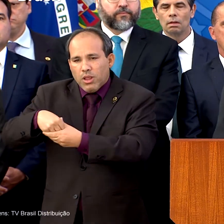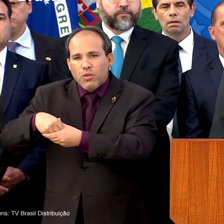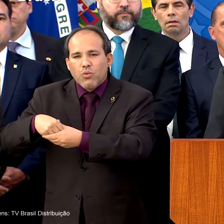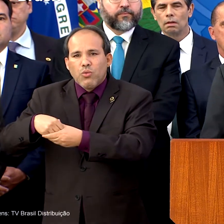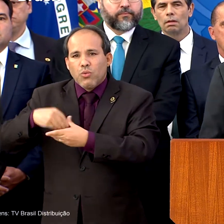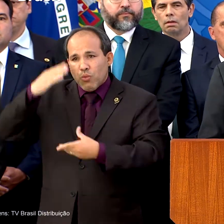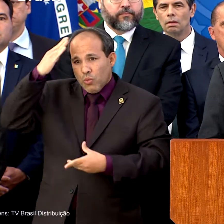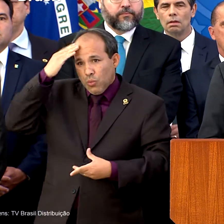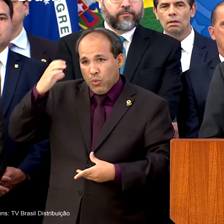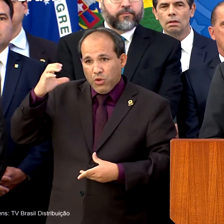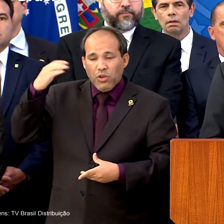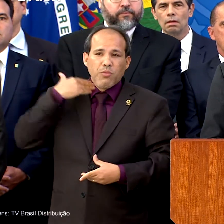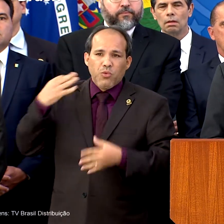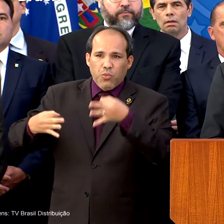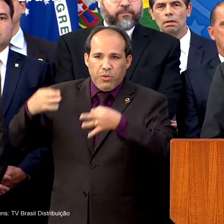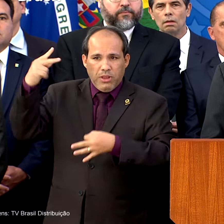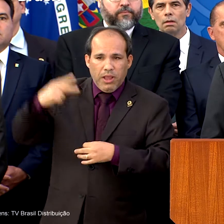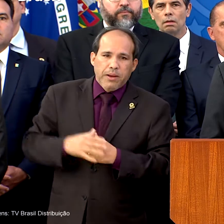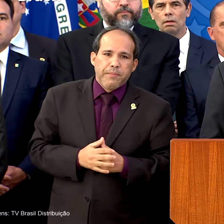curitiba